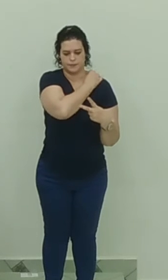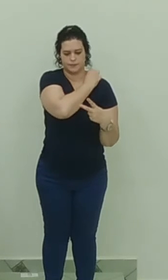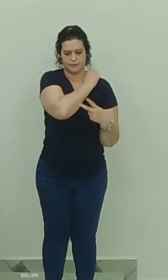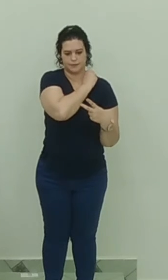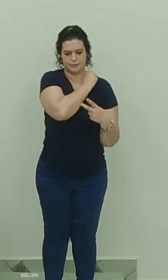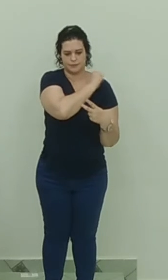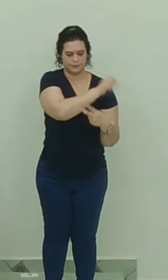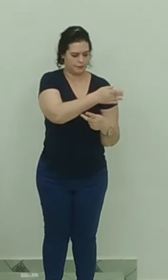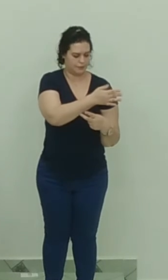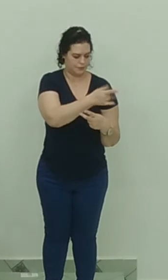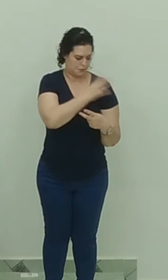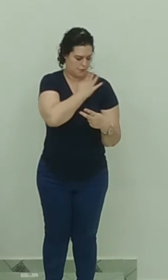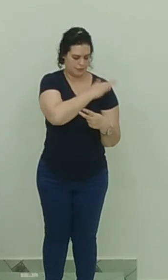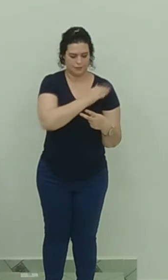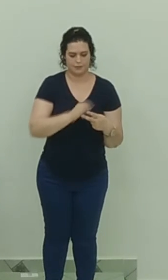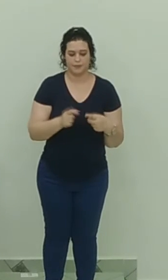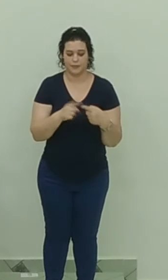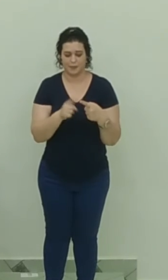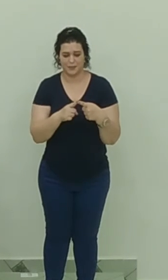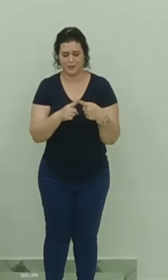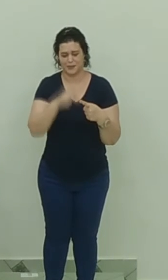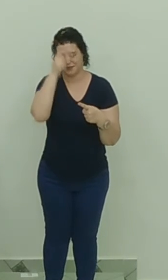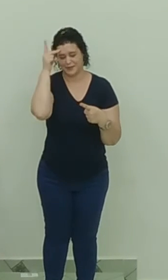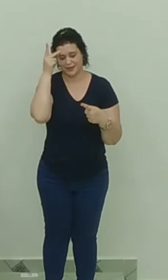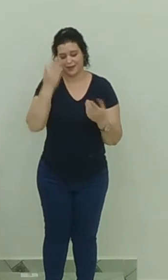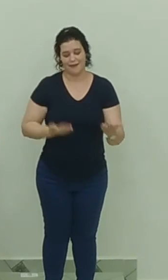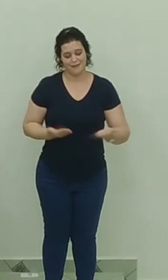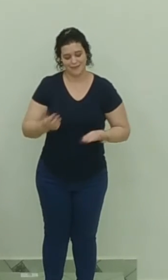contaminado. Quem serve a Deus e quem não serve.